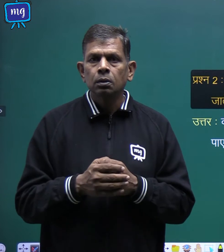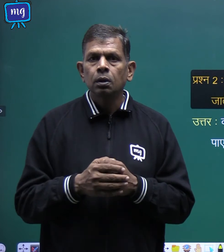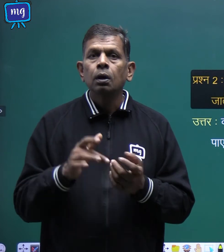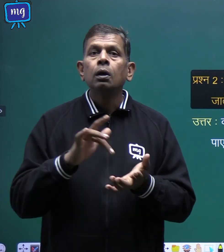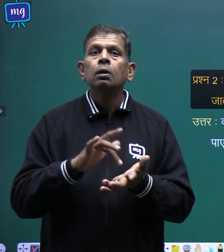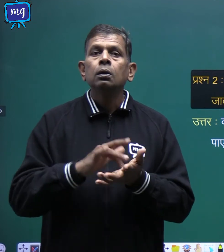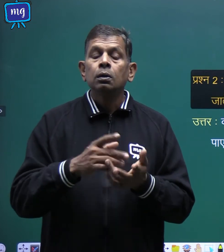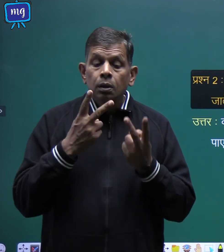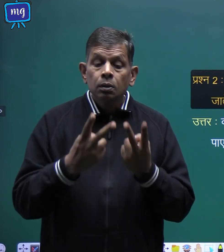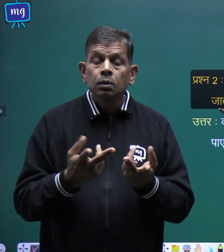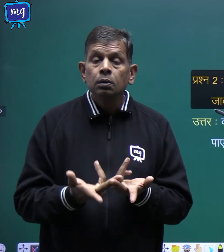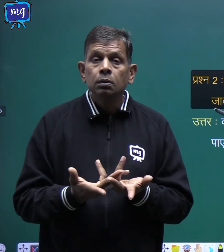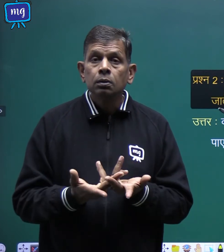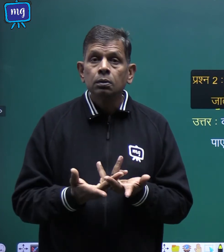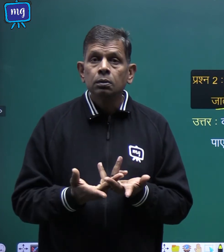कहाँ पाए जाते हैं?